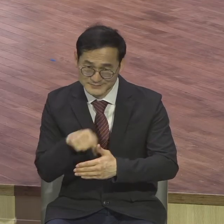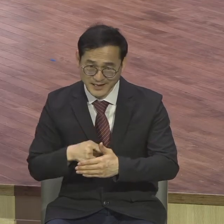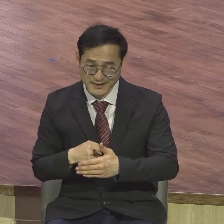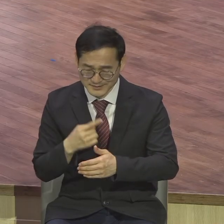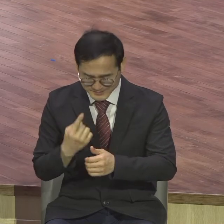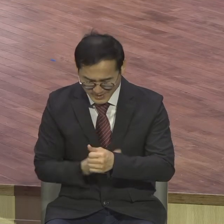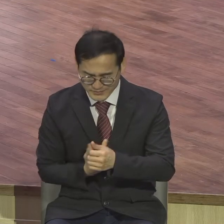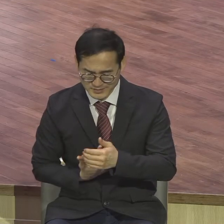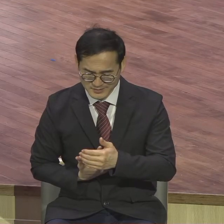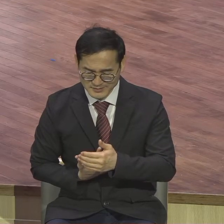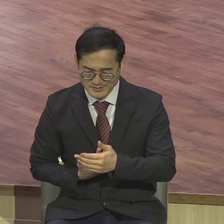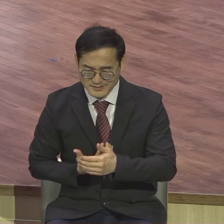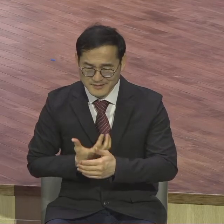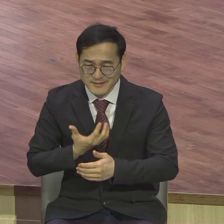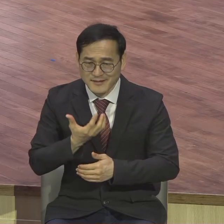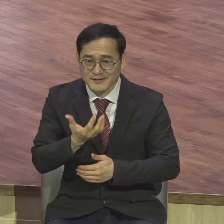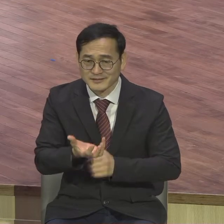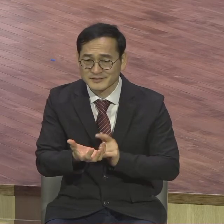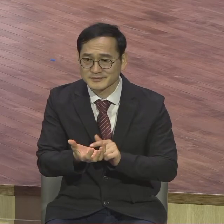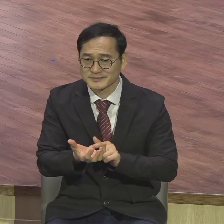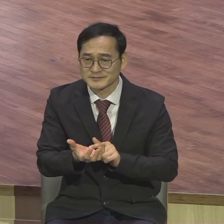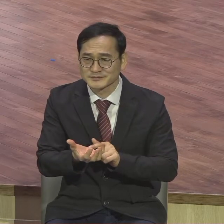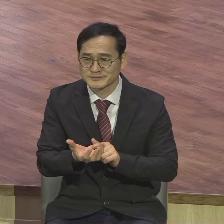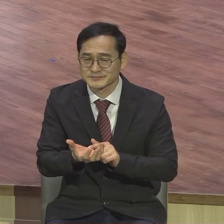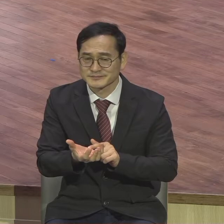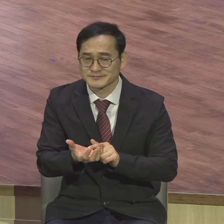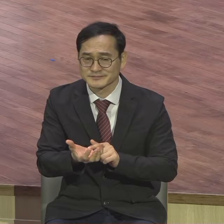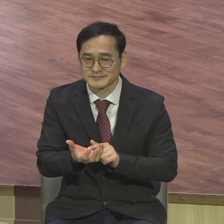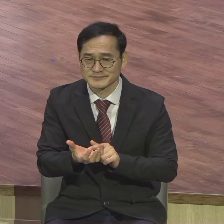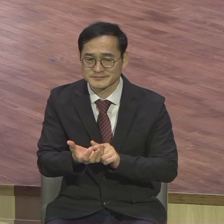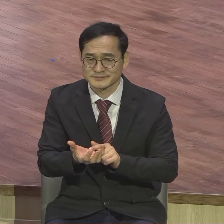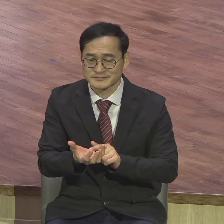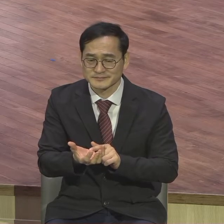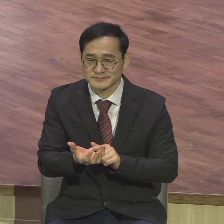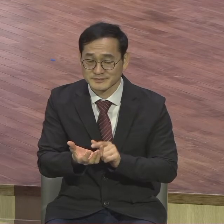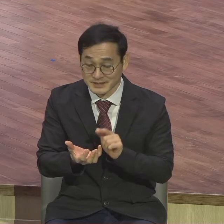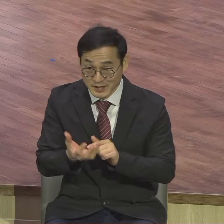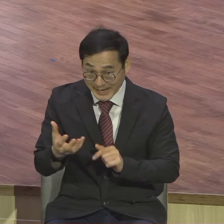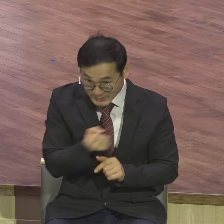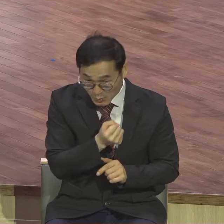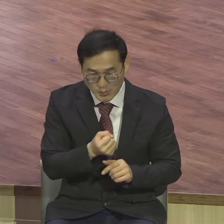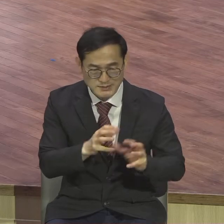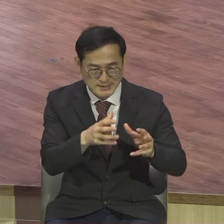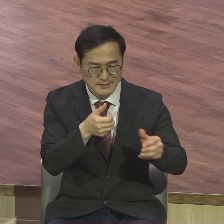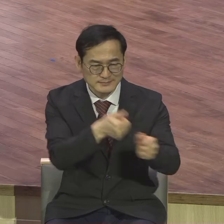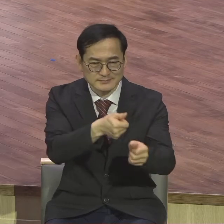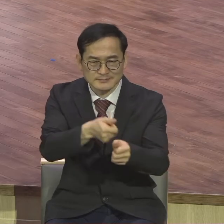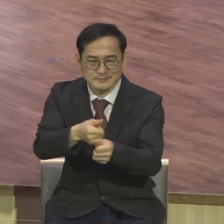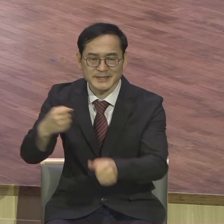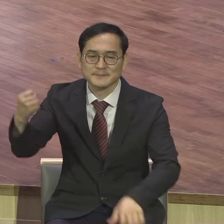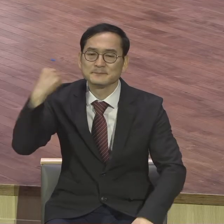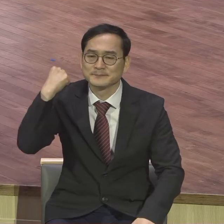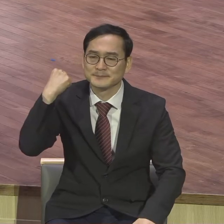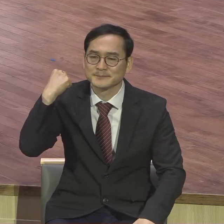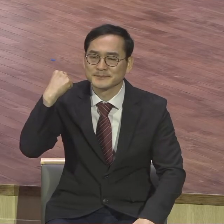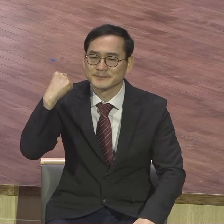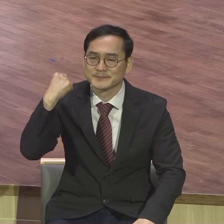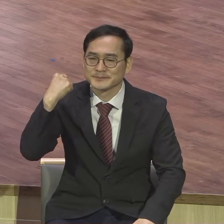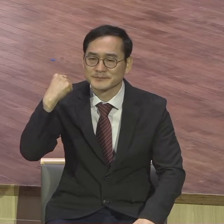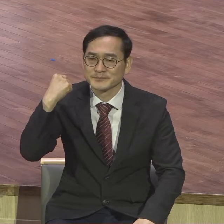이것이 바로 세상에서 승리하는 근원적 힘입니다. 세상 이길 수 있는 힘이 여기서 시작되는